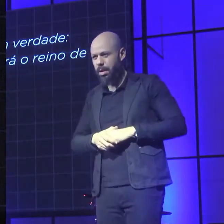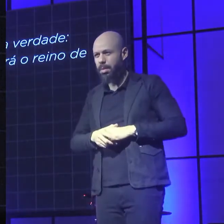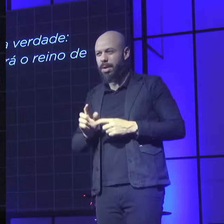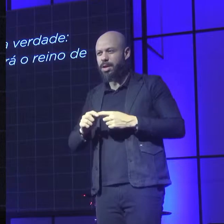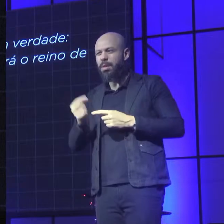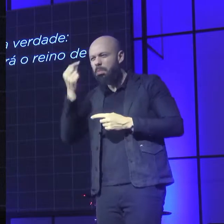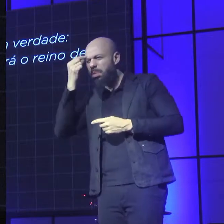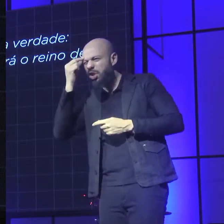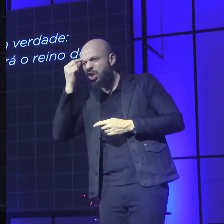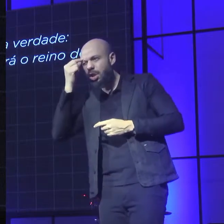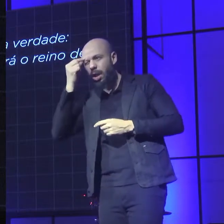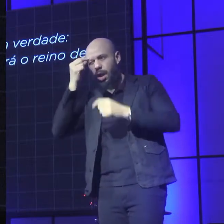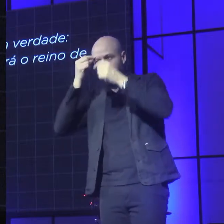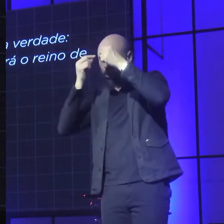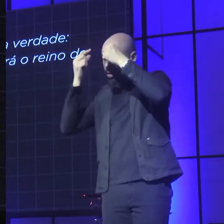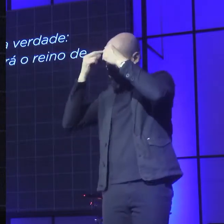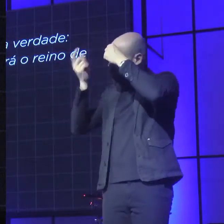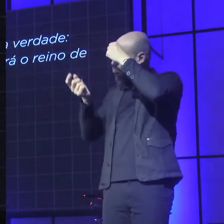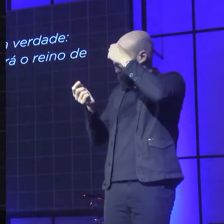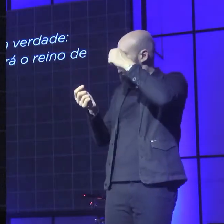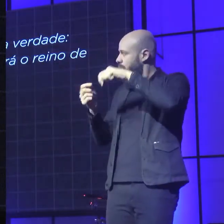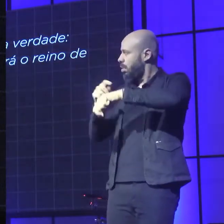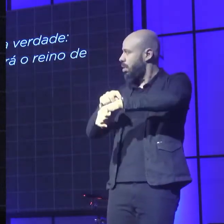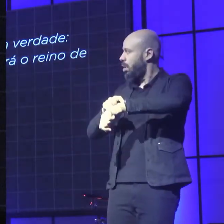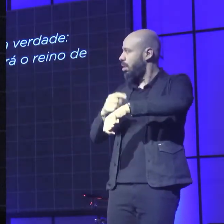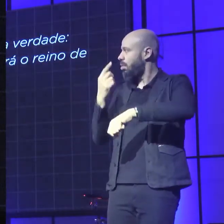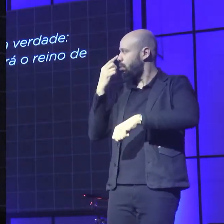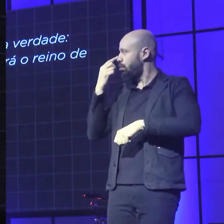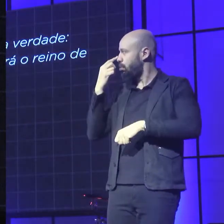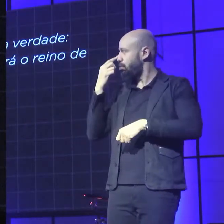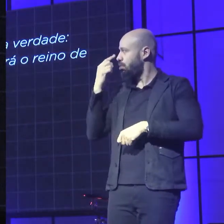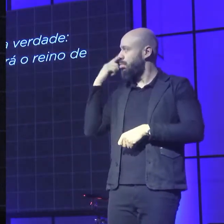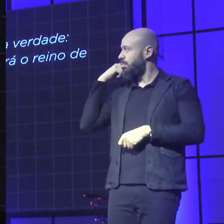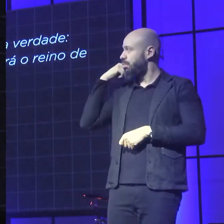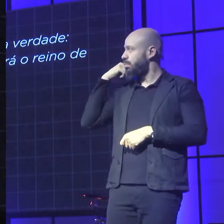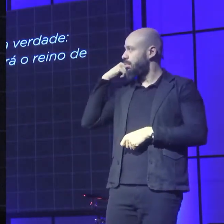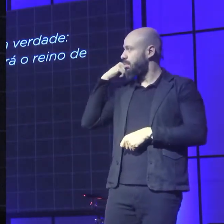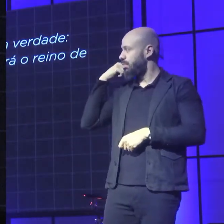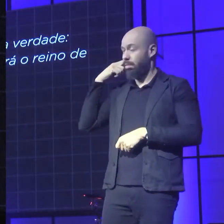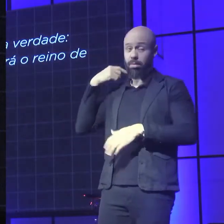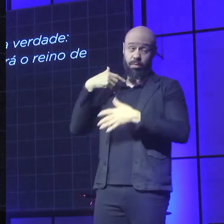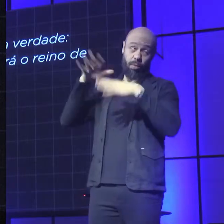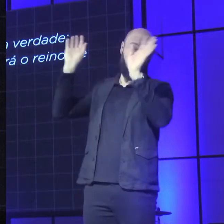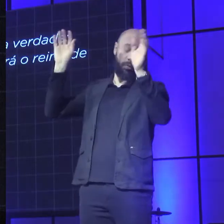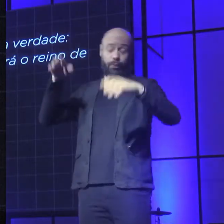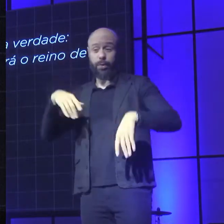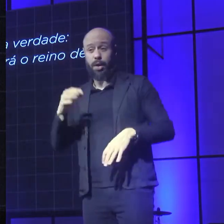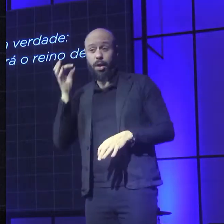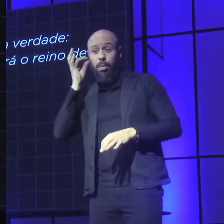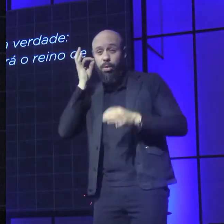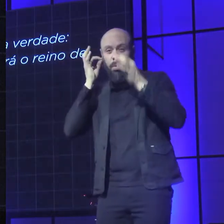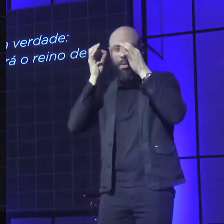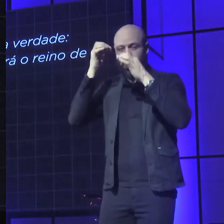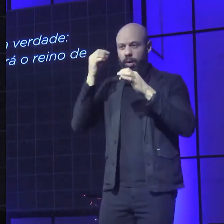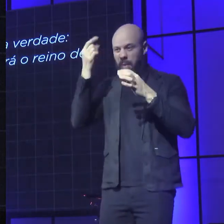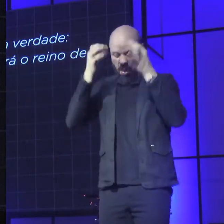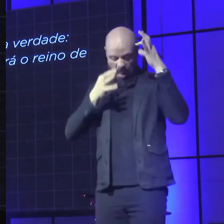sinal, aqui, queimou no nariz, queimou na orelha, e me salpicou